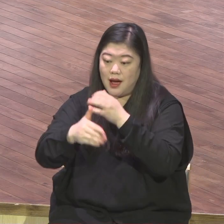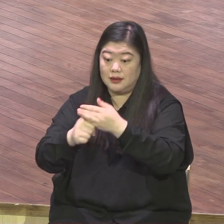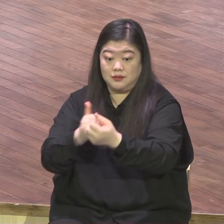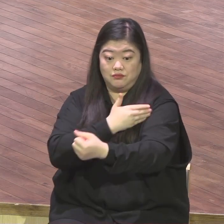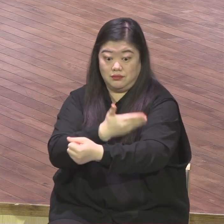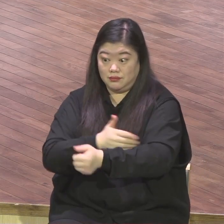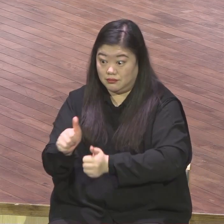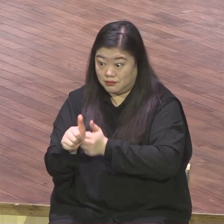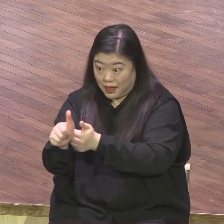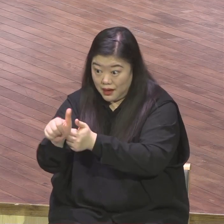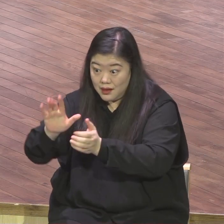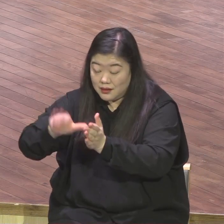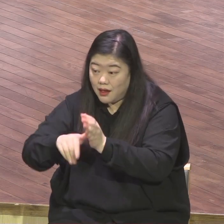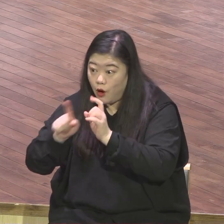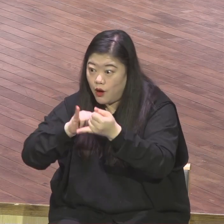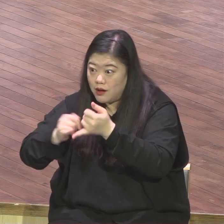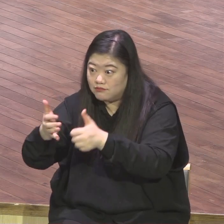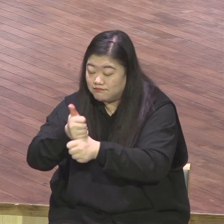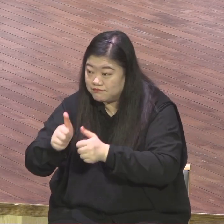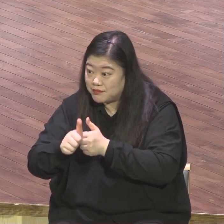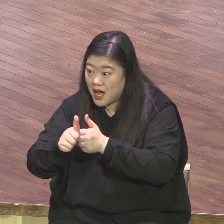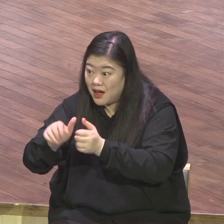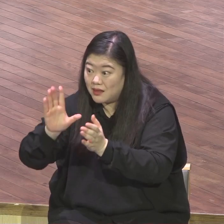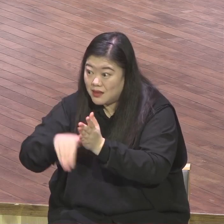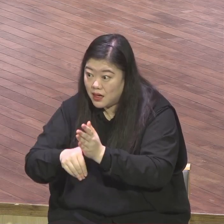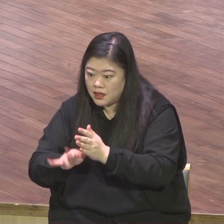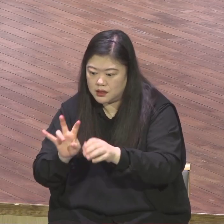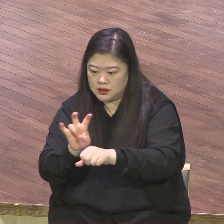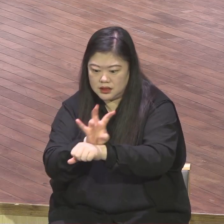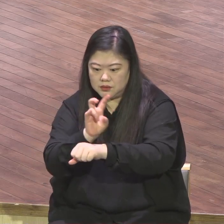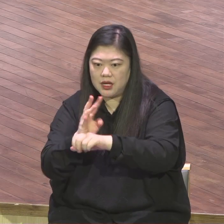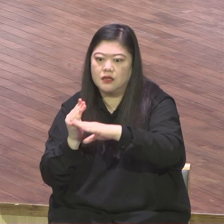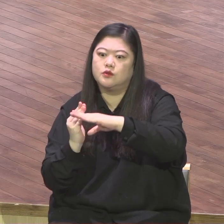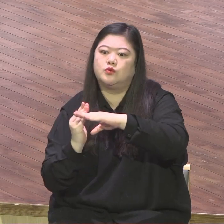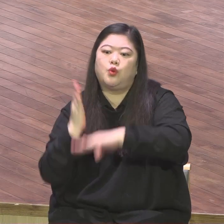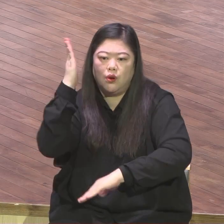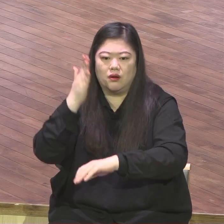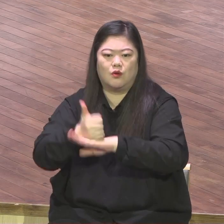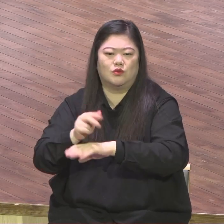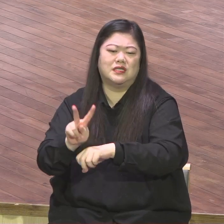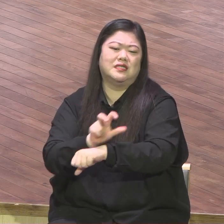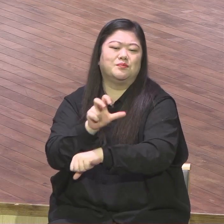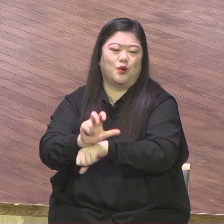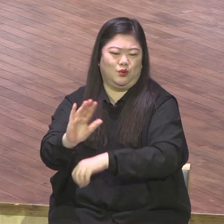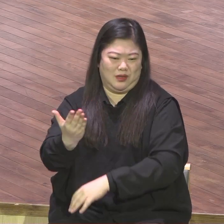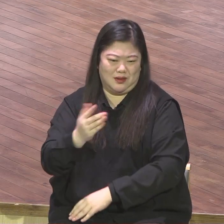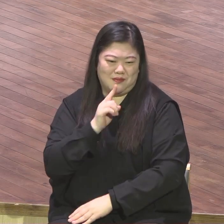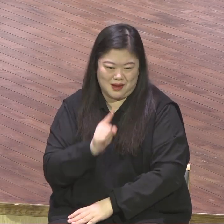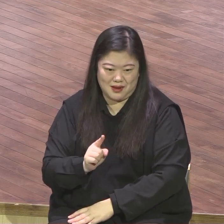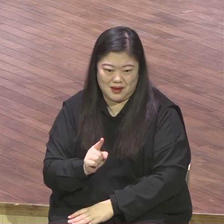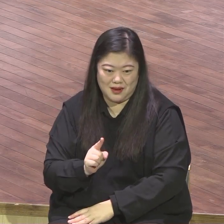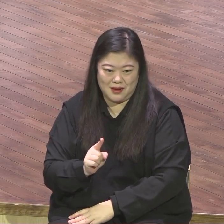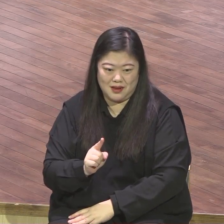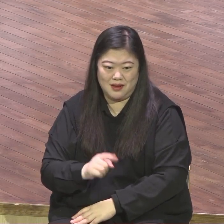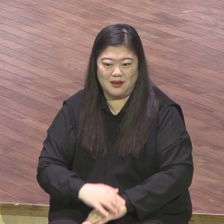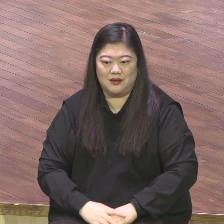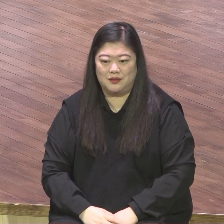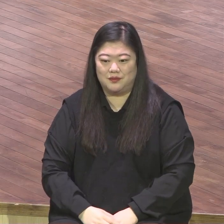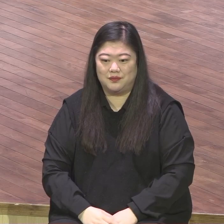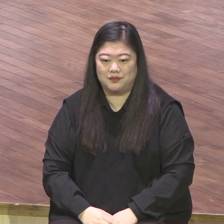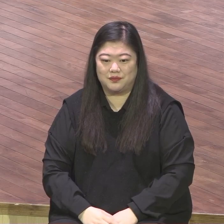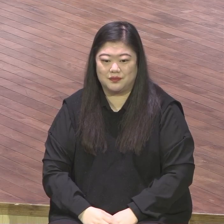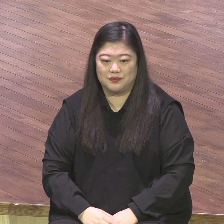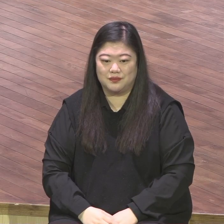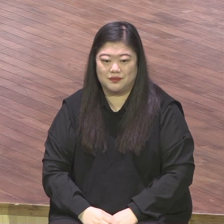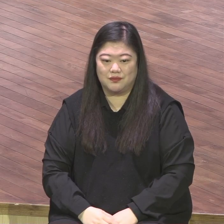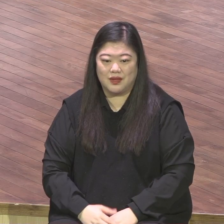말씀 붙잡고 기도해라. 그러면 25 체험하게 될 것이라. 이 응답 받자는 어마어마한